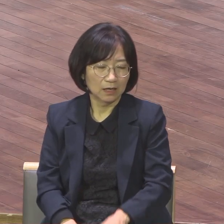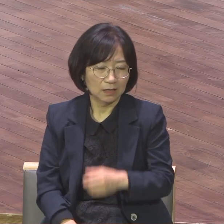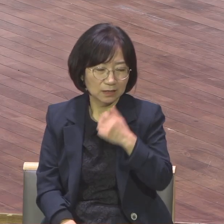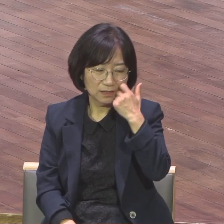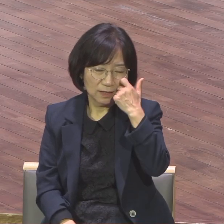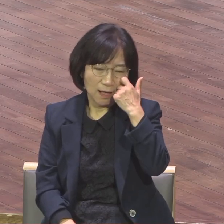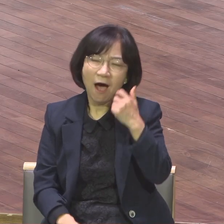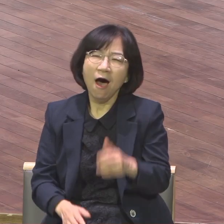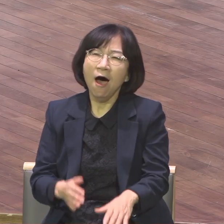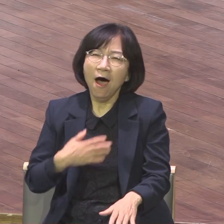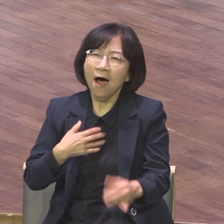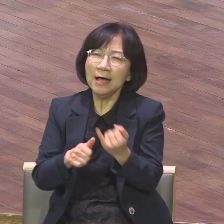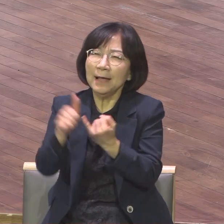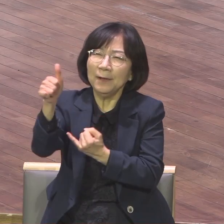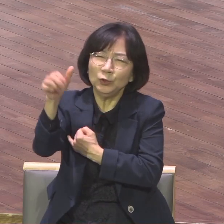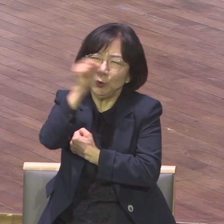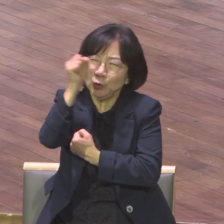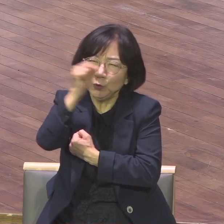나는 남편 없이 못 살아.